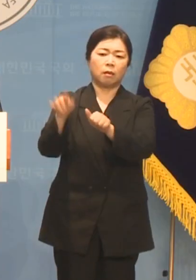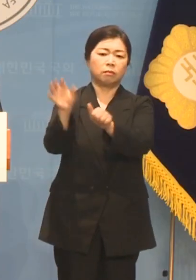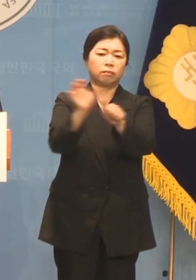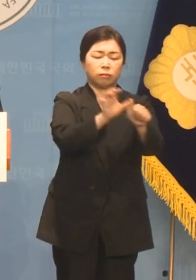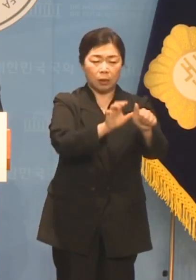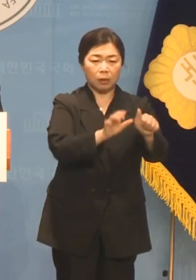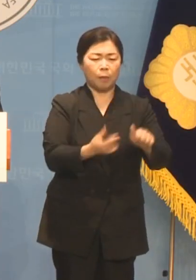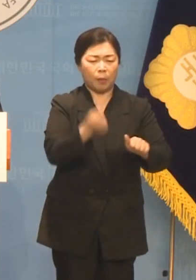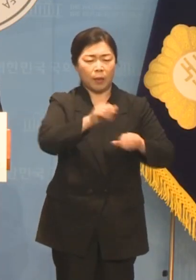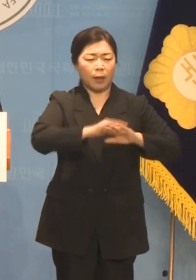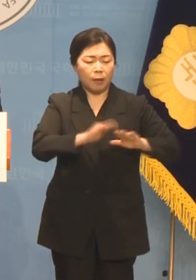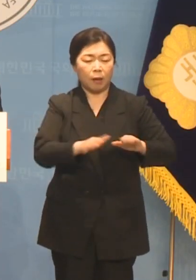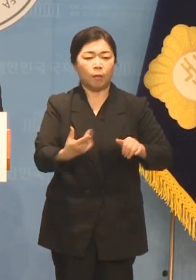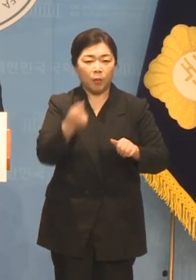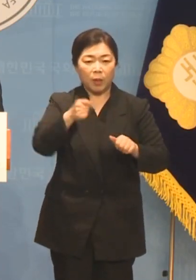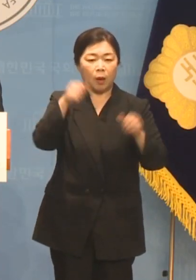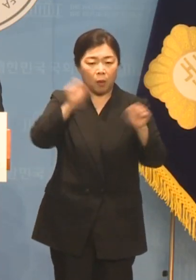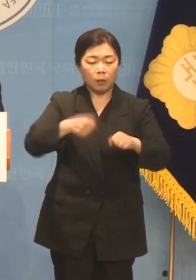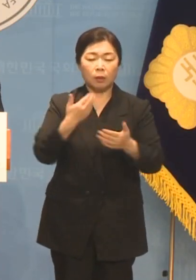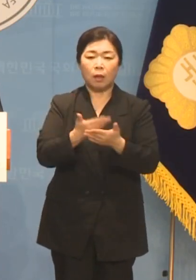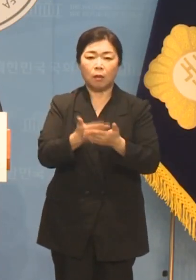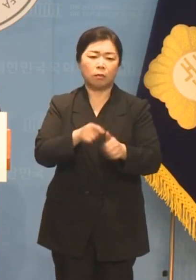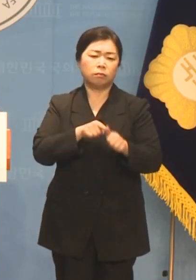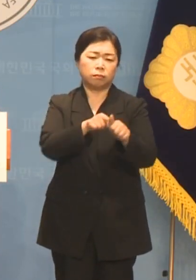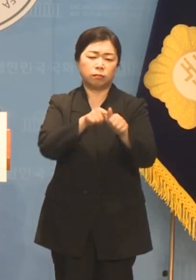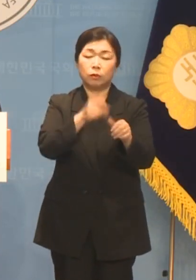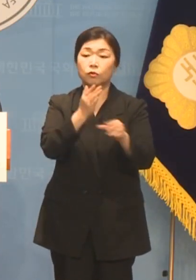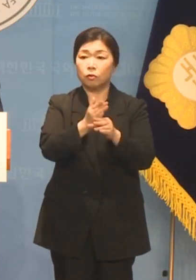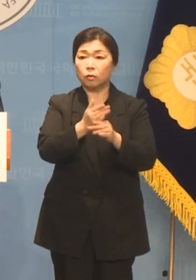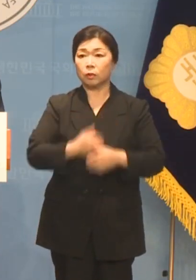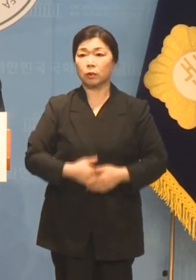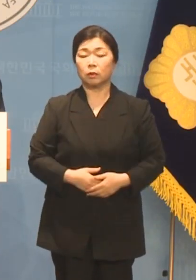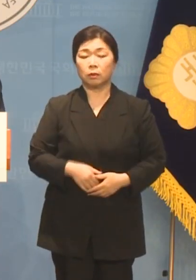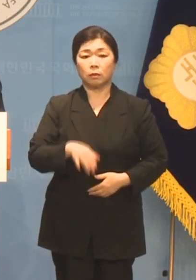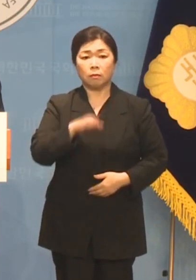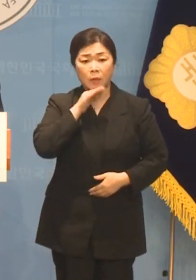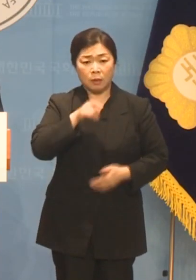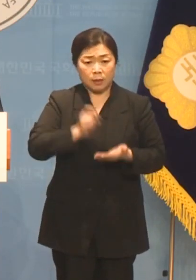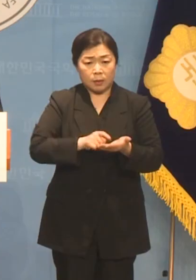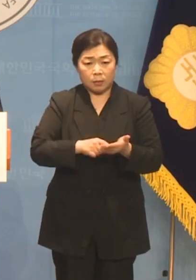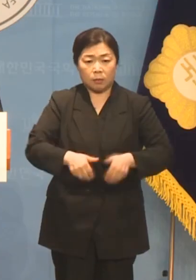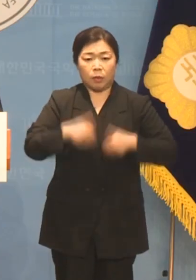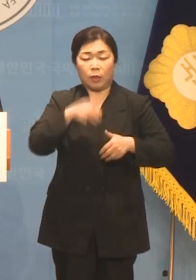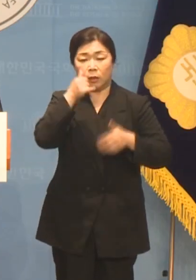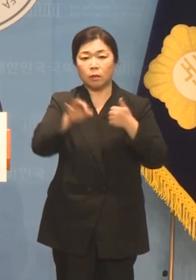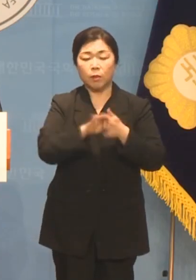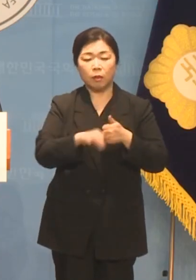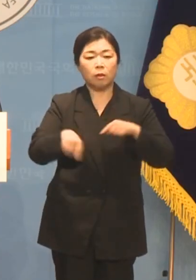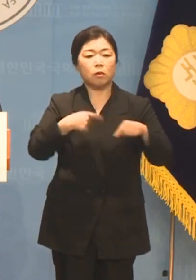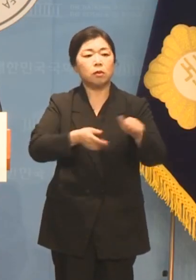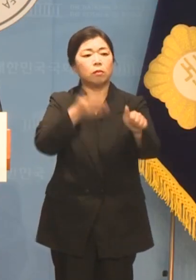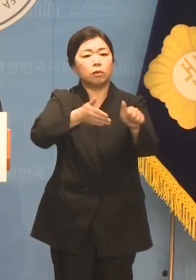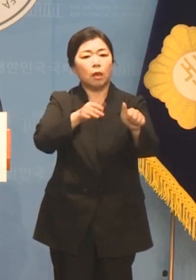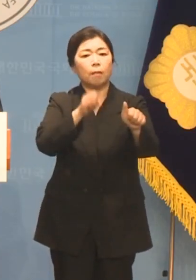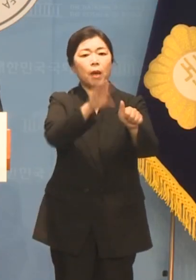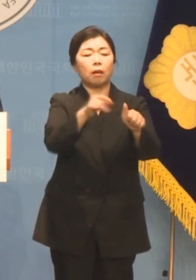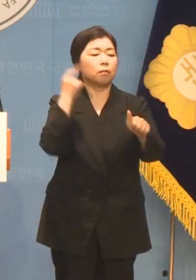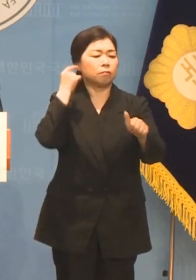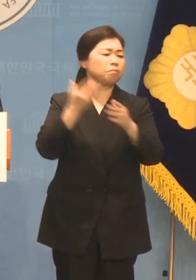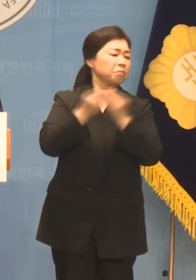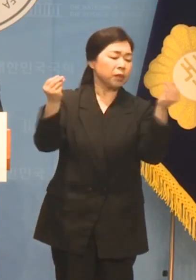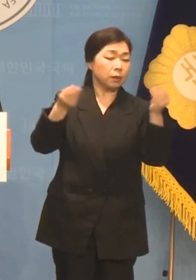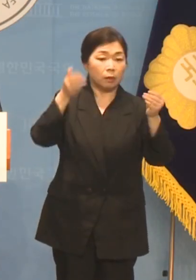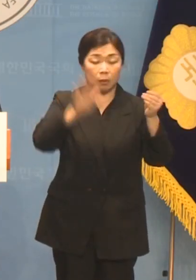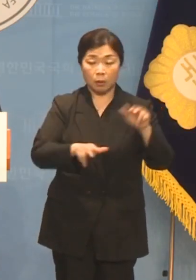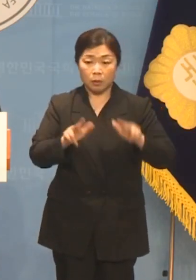조속히 처리해달라고 요구하고 있습니다. 그렇게 시급하다면서 정치권의 요구는 외면한 채 왜 이제야